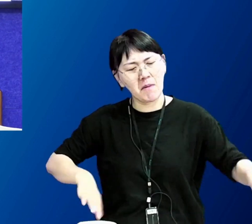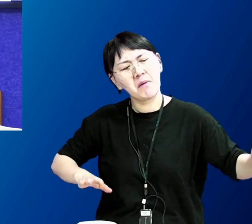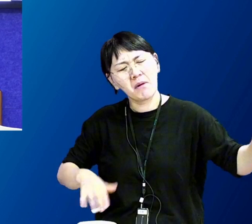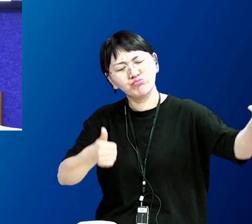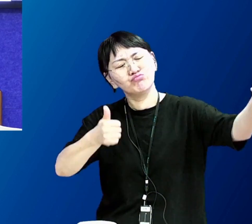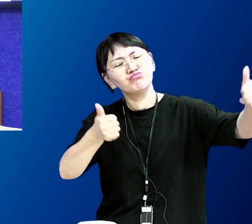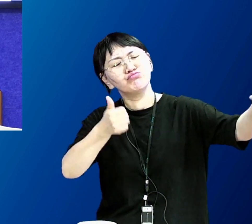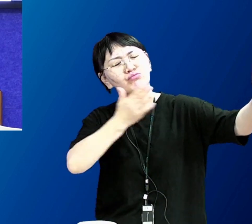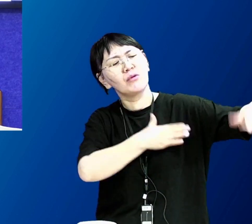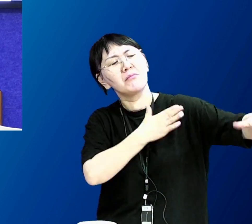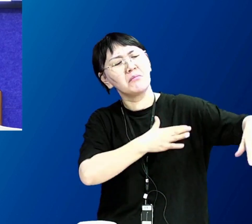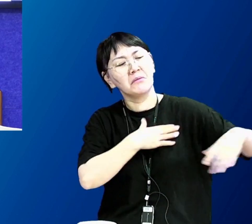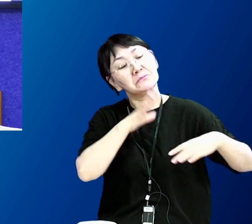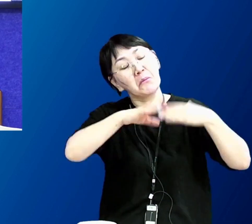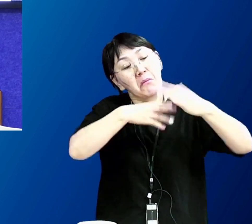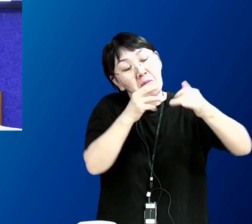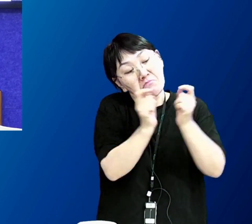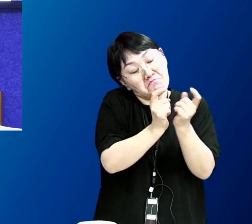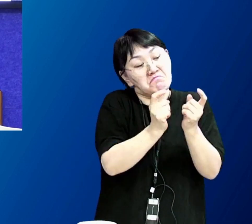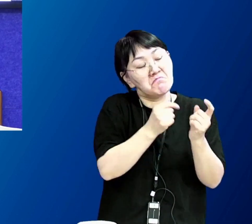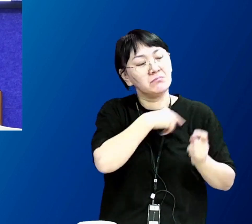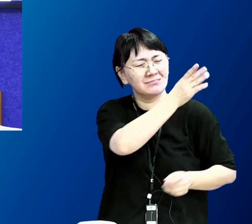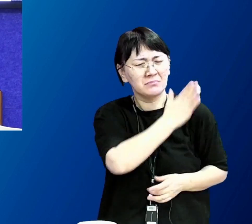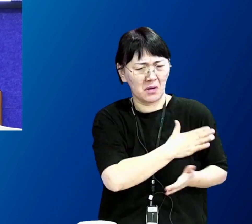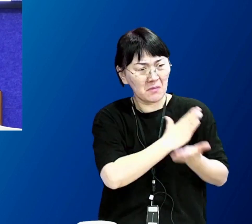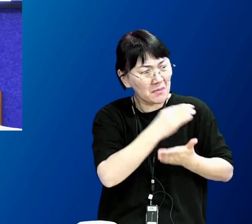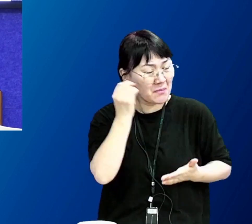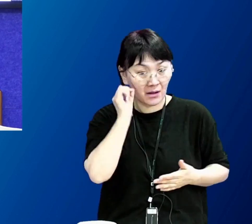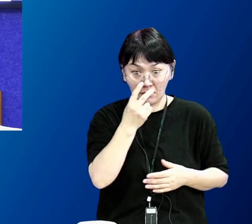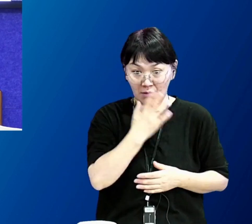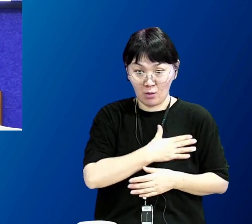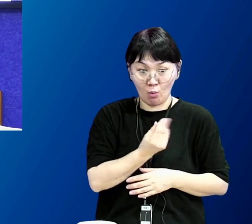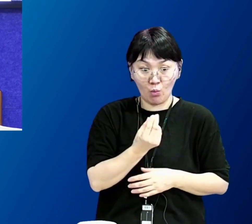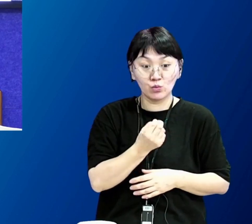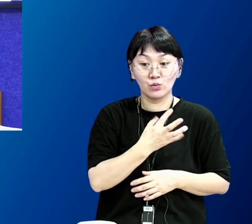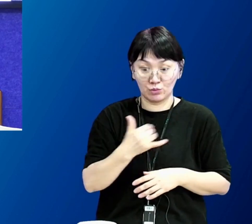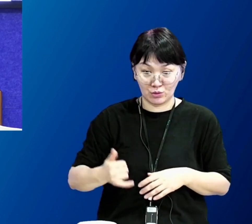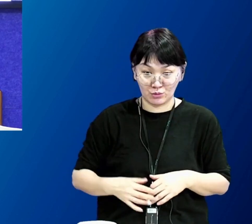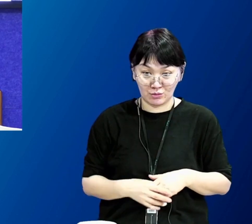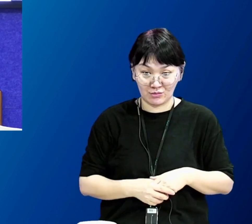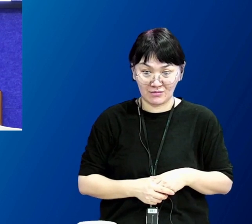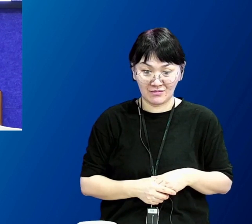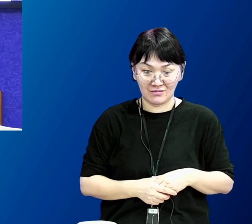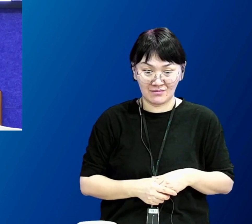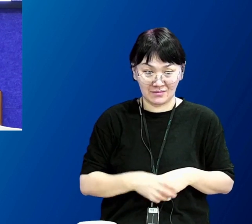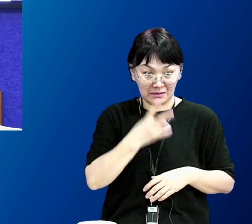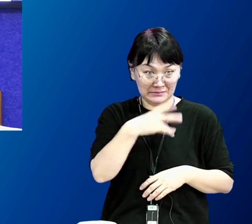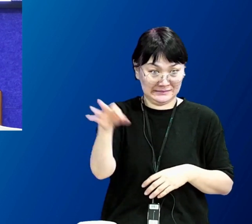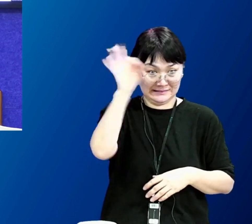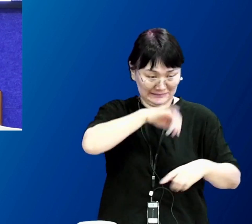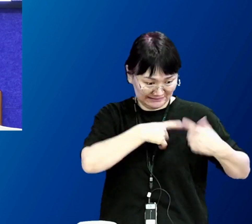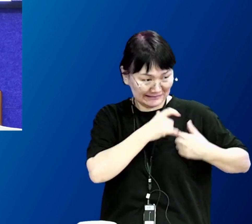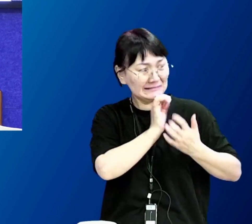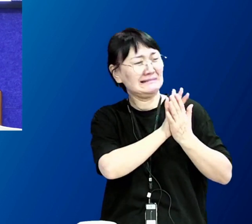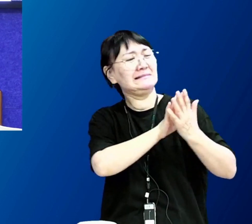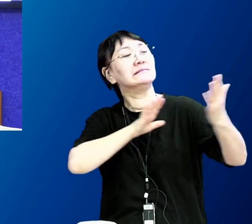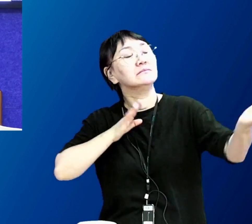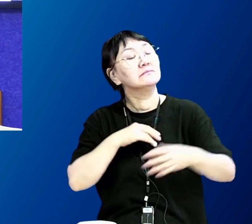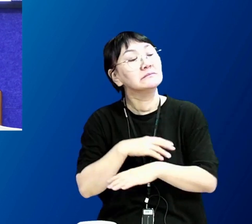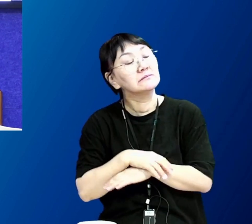аяа. Тэгж байгаа нэг уулзах хайлгүй дээ. Чамд хайртай шүү. Энэ хайр мөн үү? Зүрх сэтгэл нь хөндий